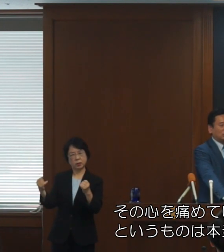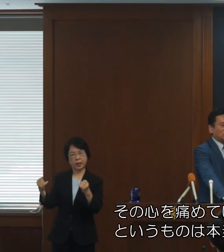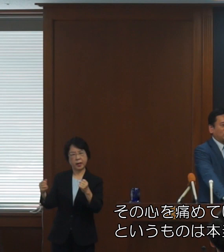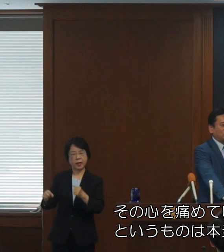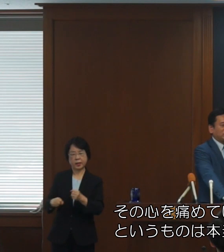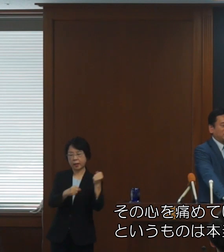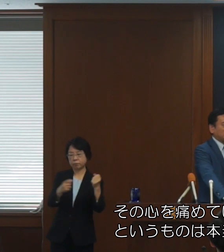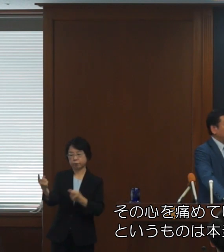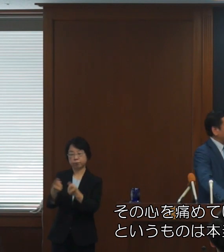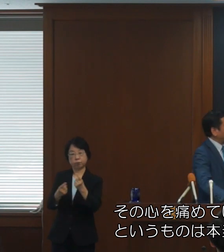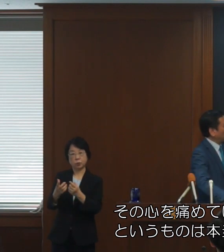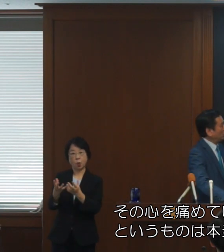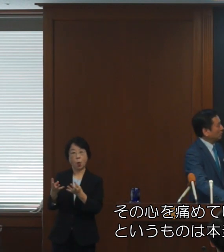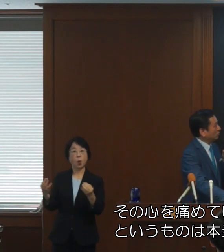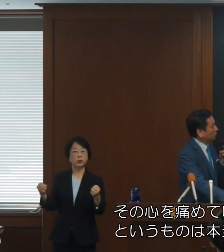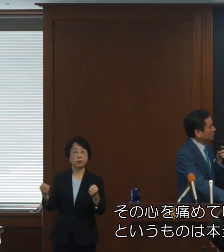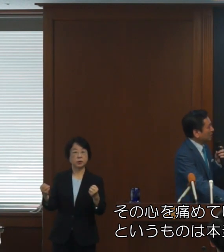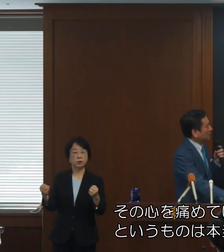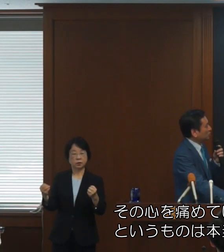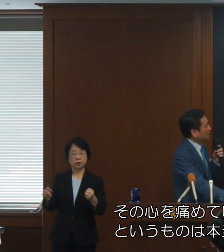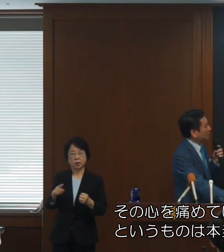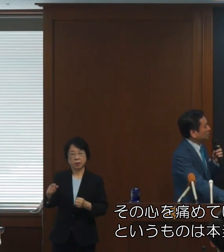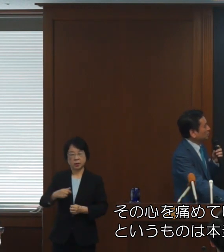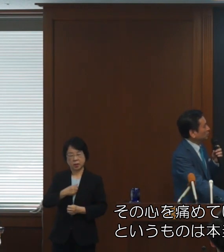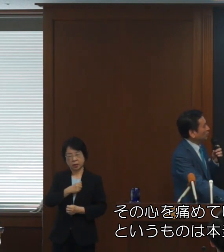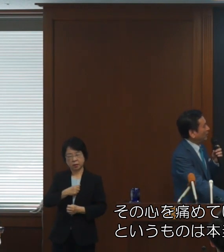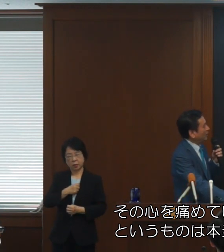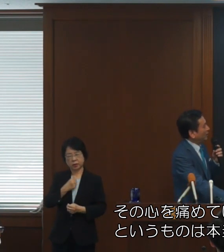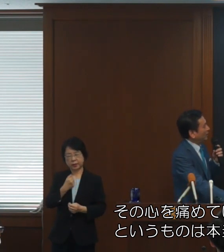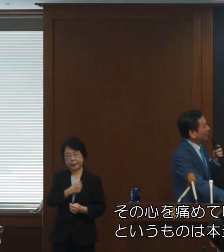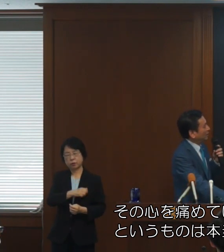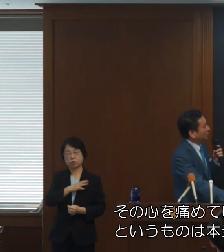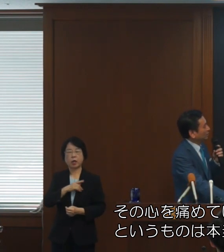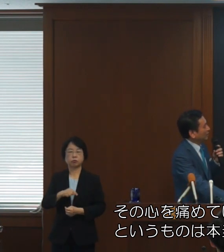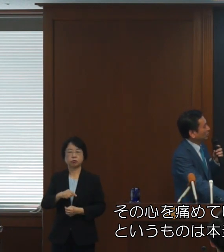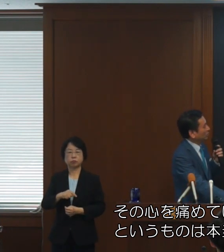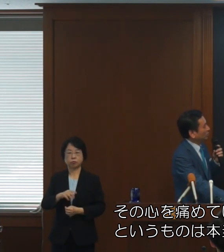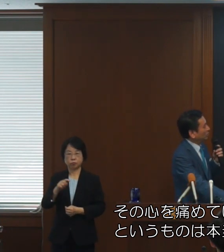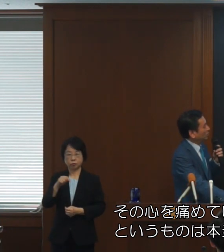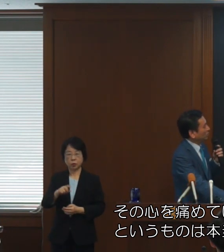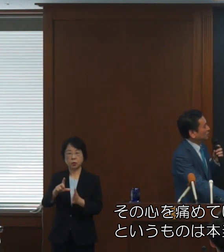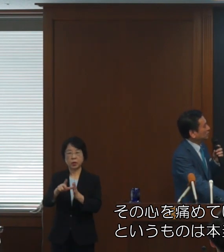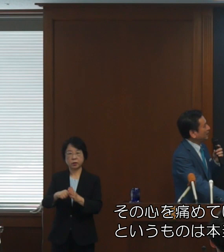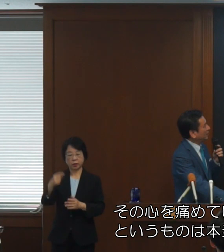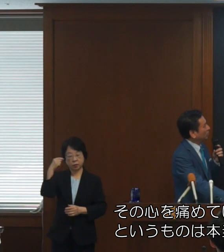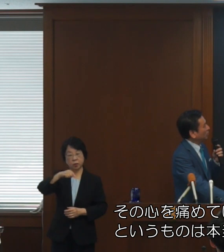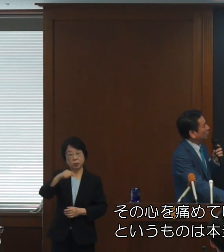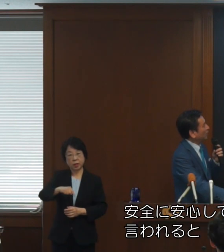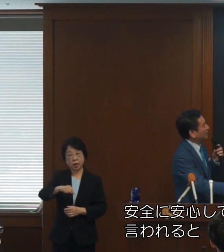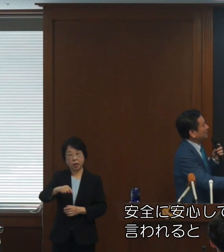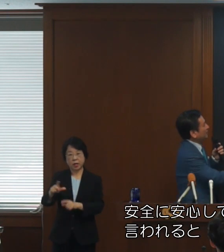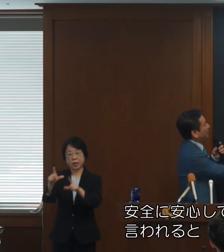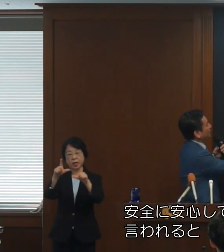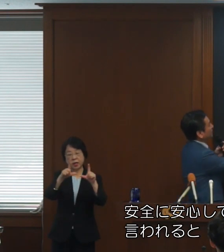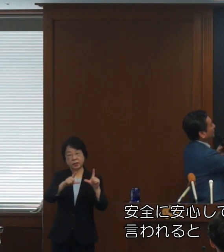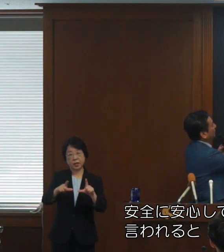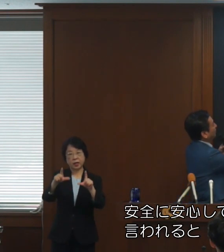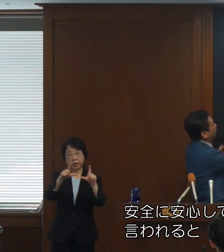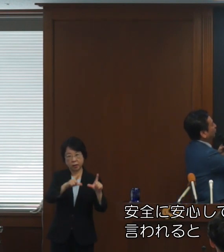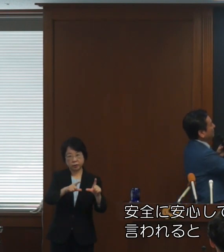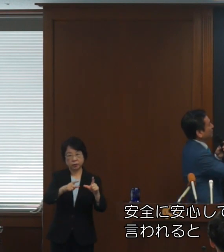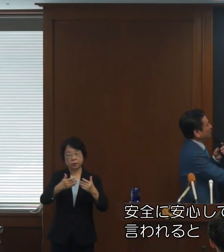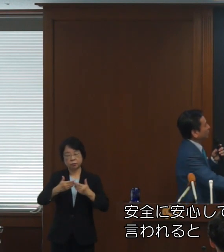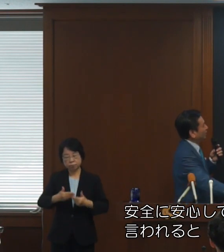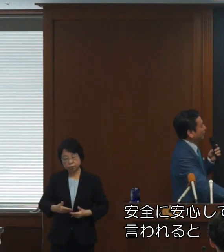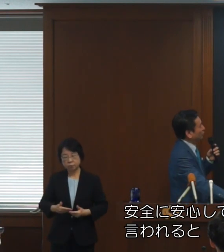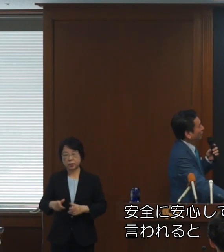その心を痛めている中でも佐賀での生活というものは本当に落ち着いてできると安全に安心し